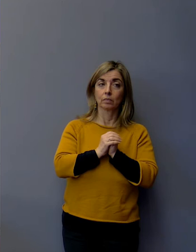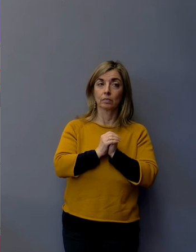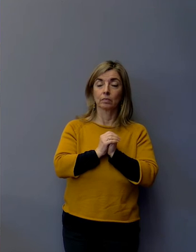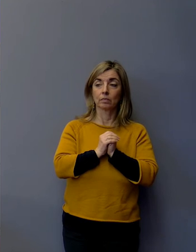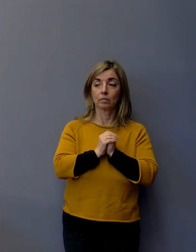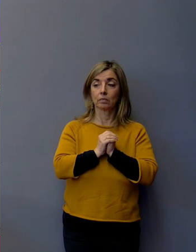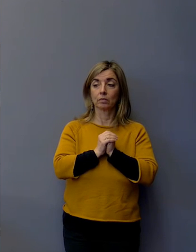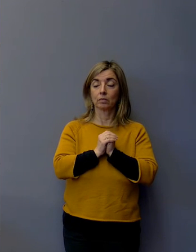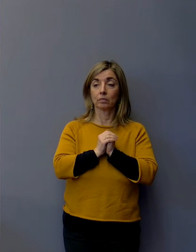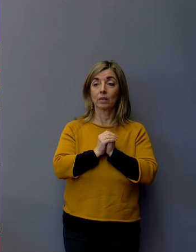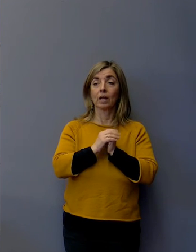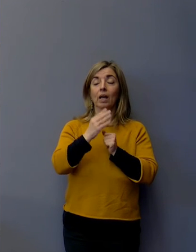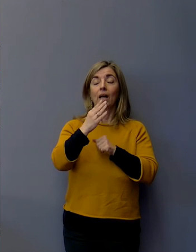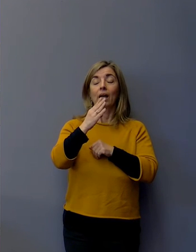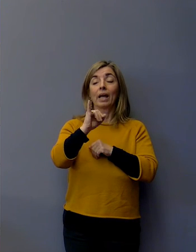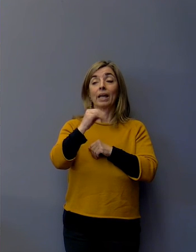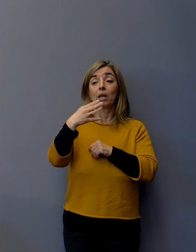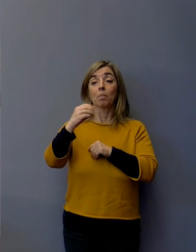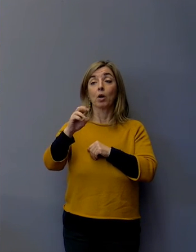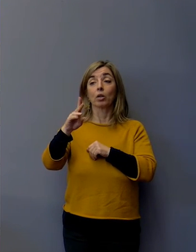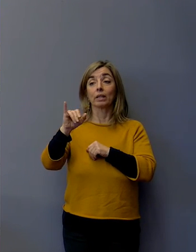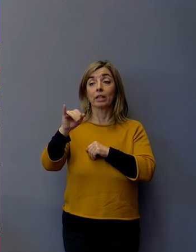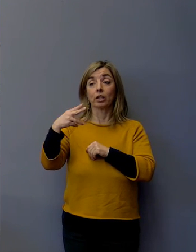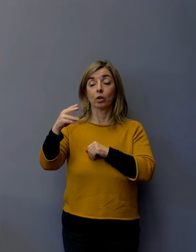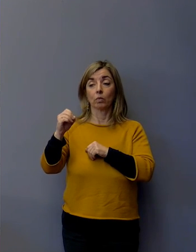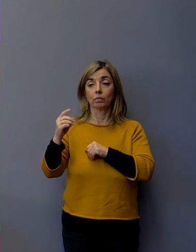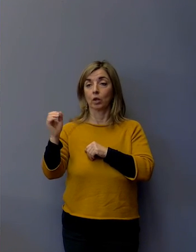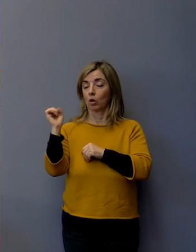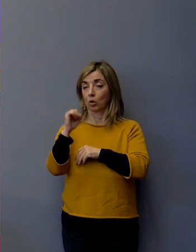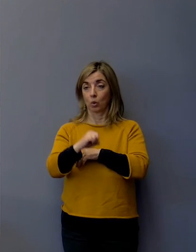consigliere immordino contrario